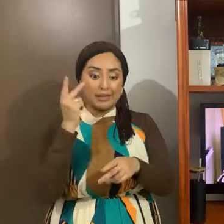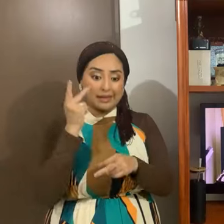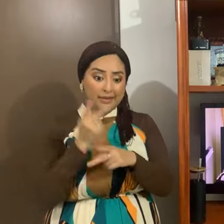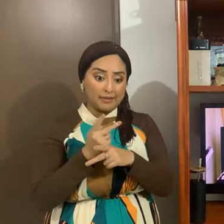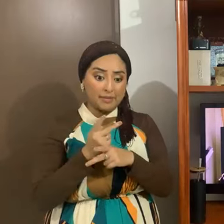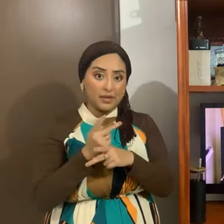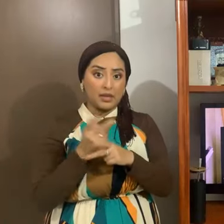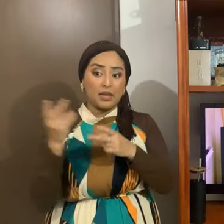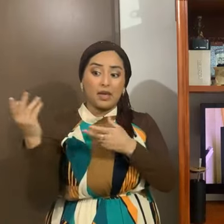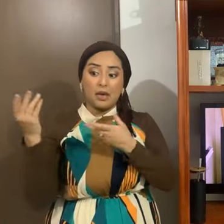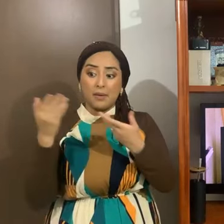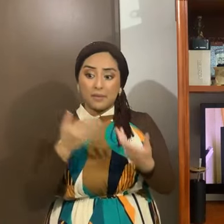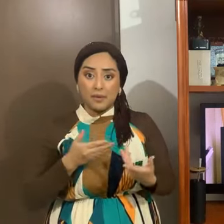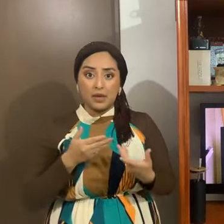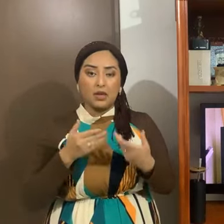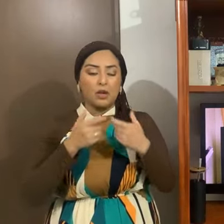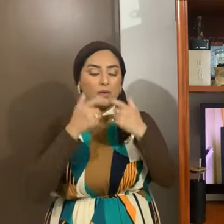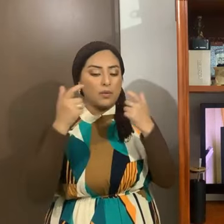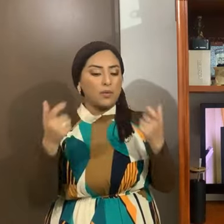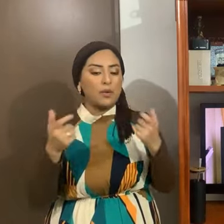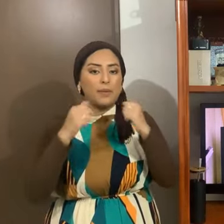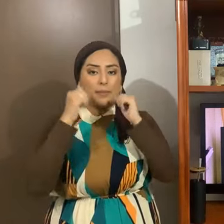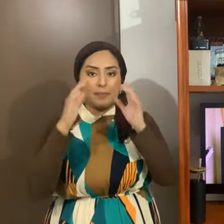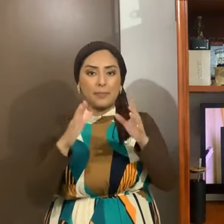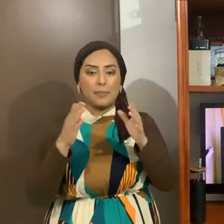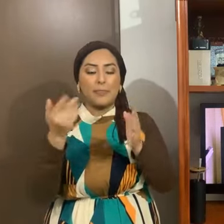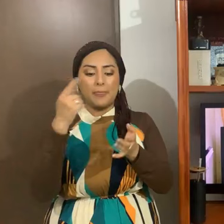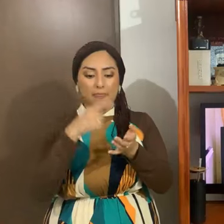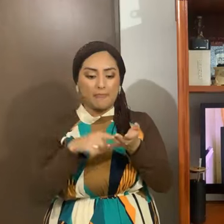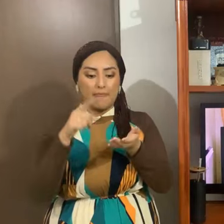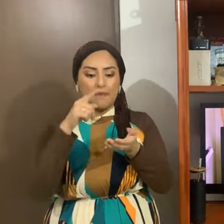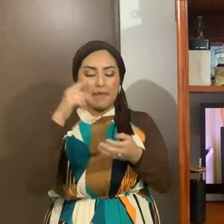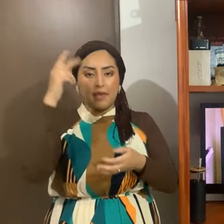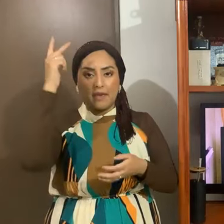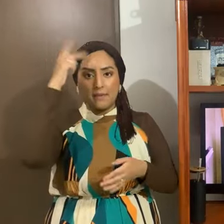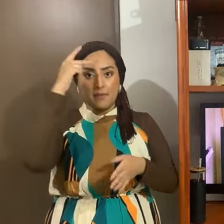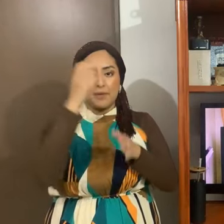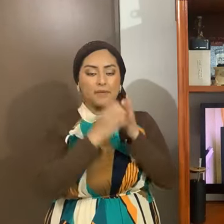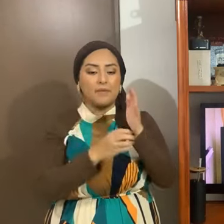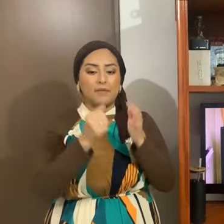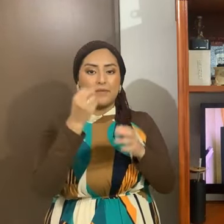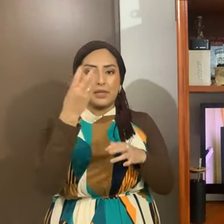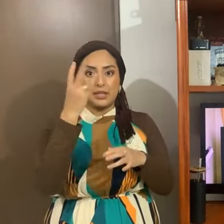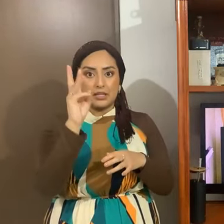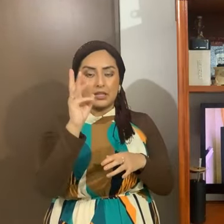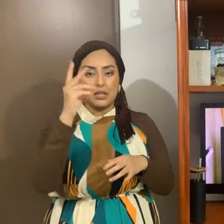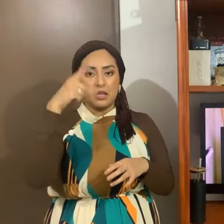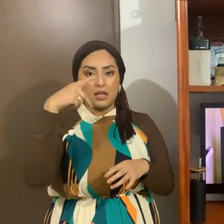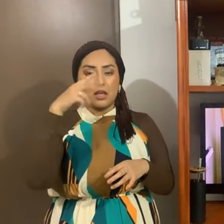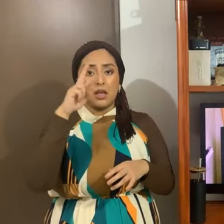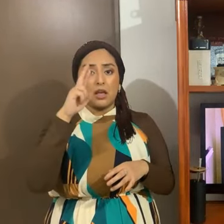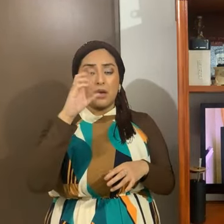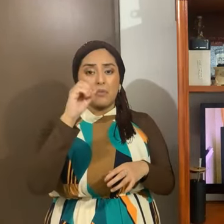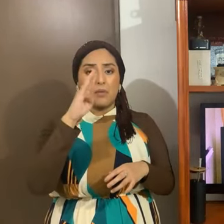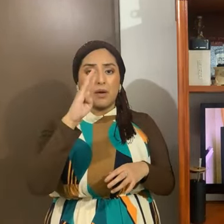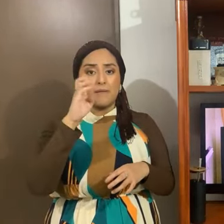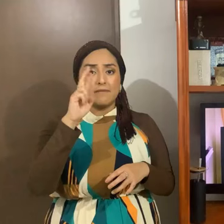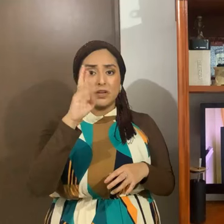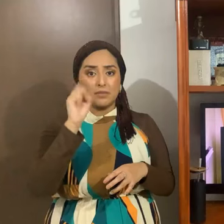cumplirlos nos traerán gran bendición. Vamos a Proverbios 16. Vamos a Proverbios